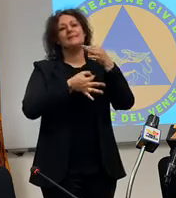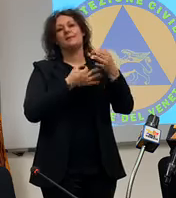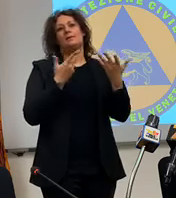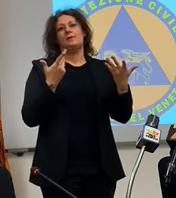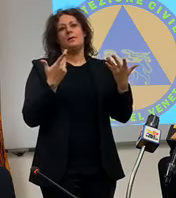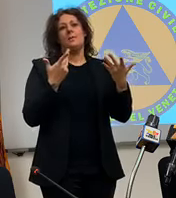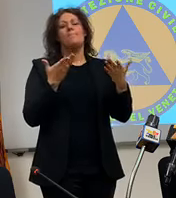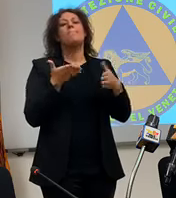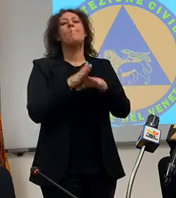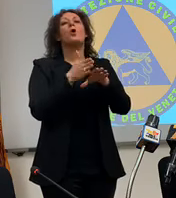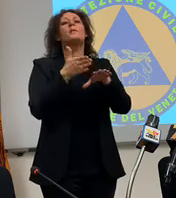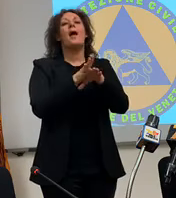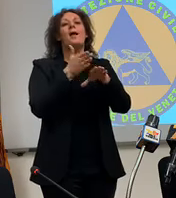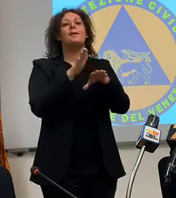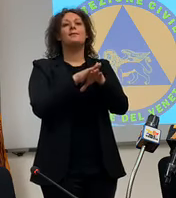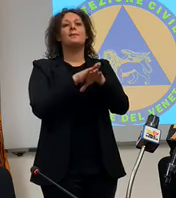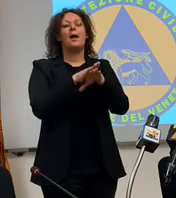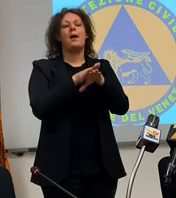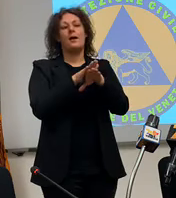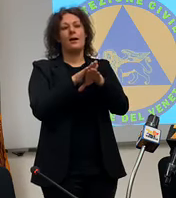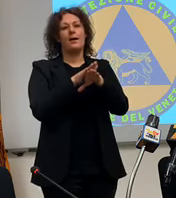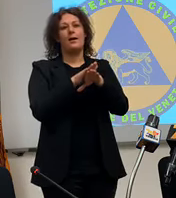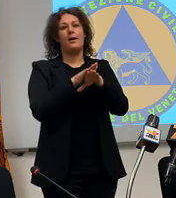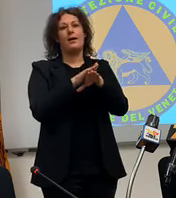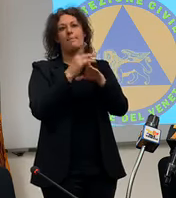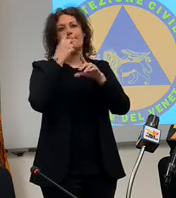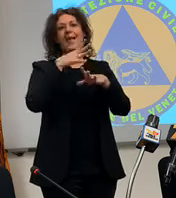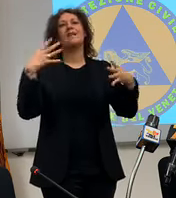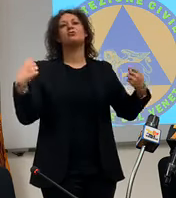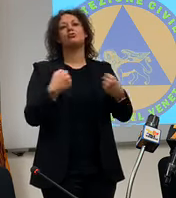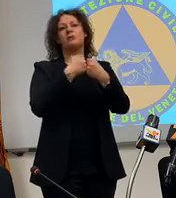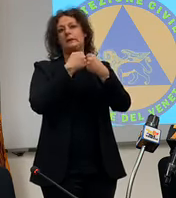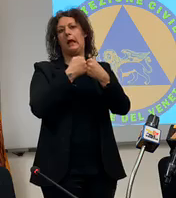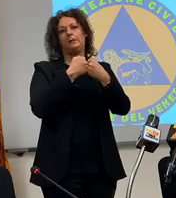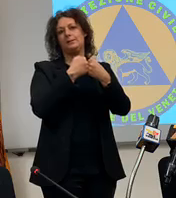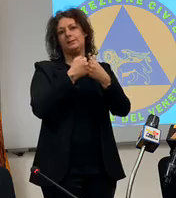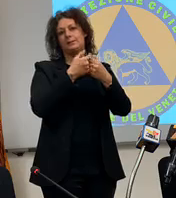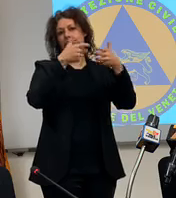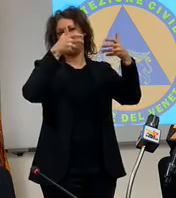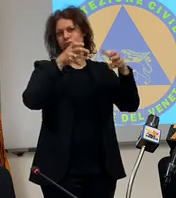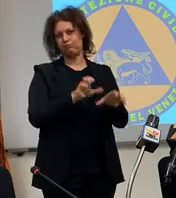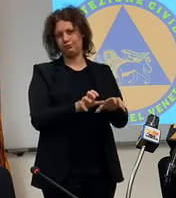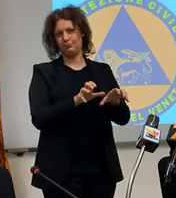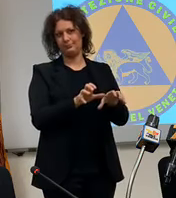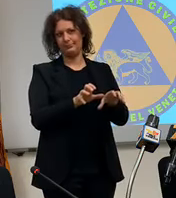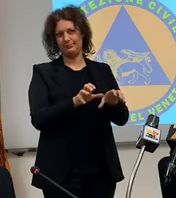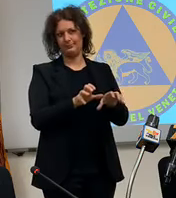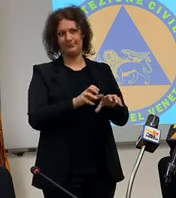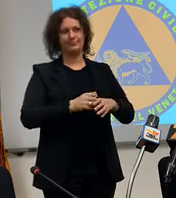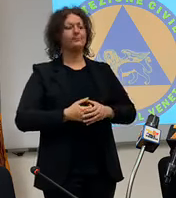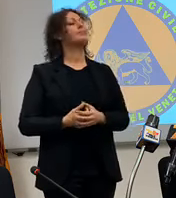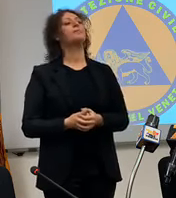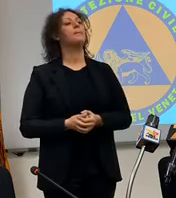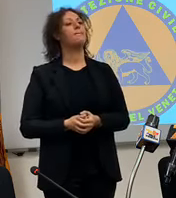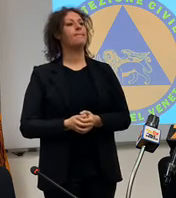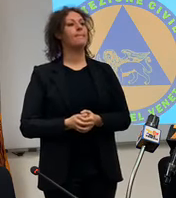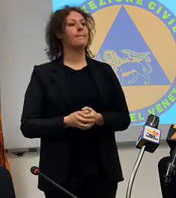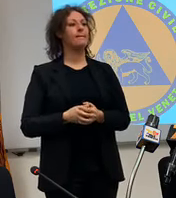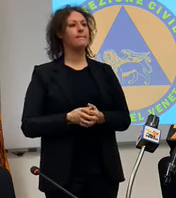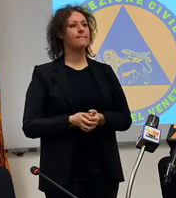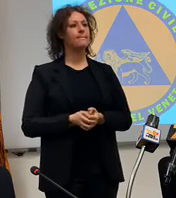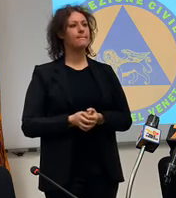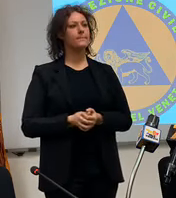qu che erano la mortalità per incidenti Certamente E quindi e concludo rispetto anche alla